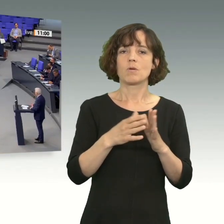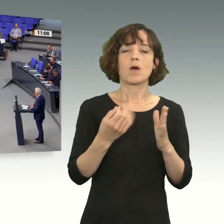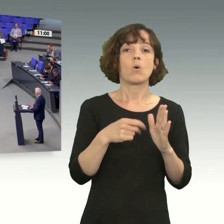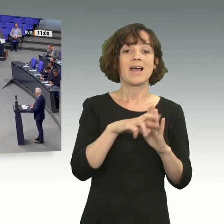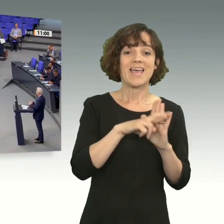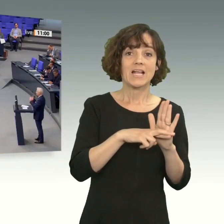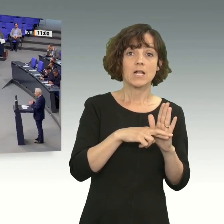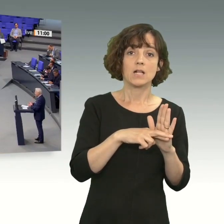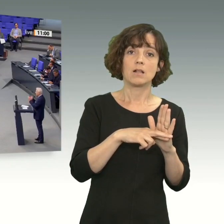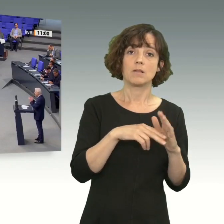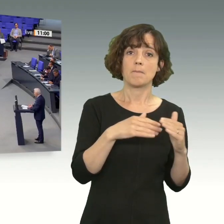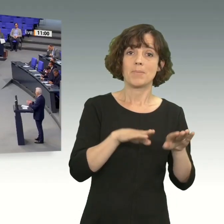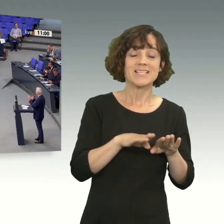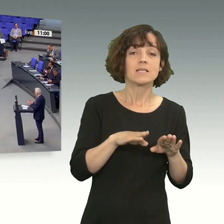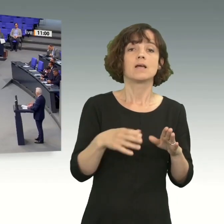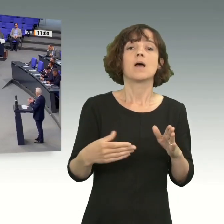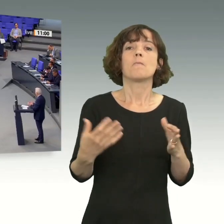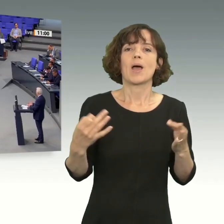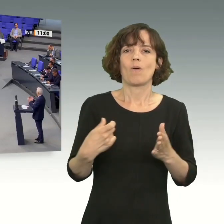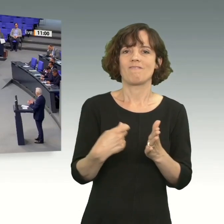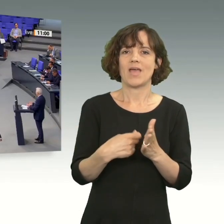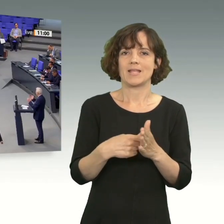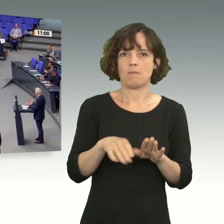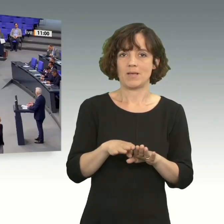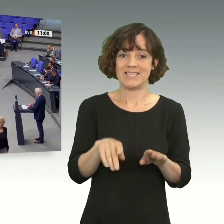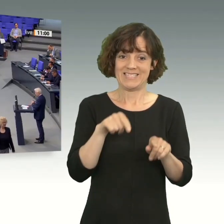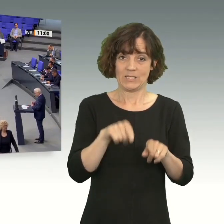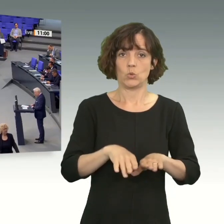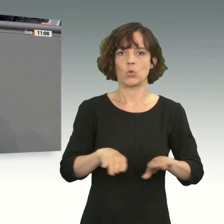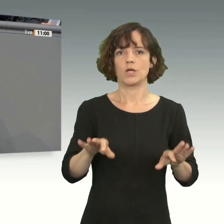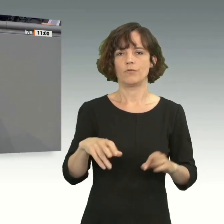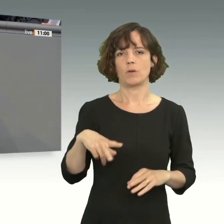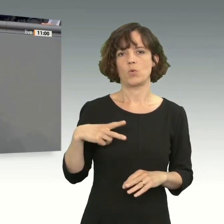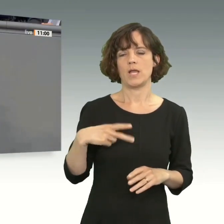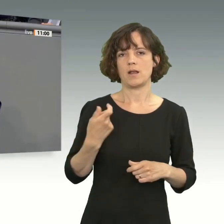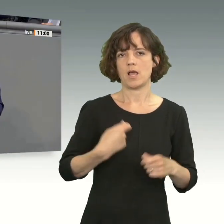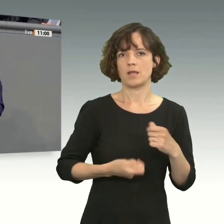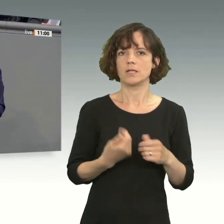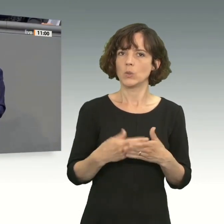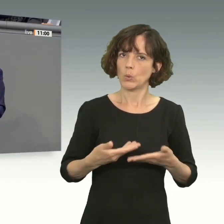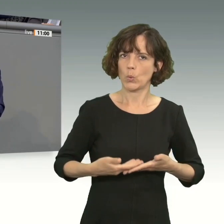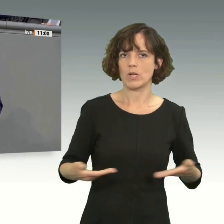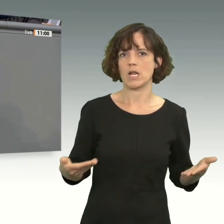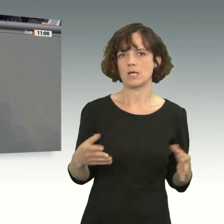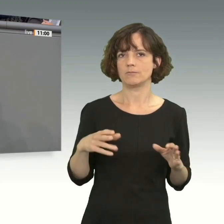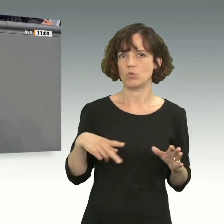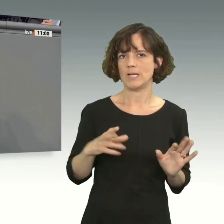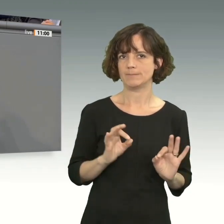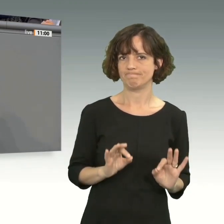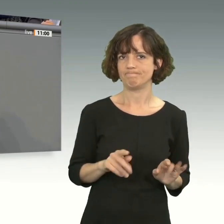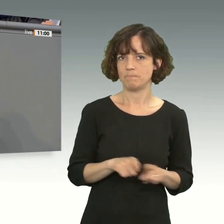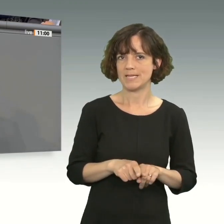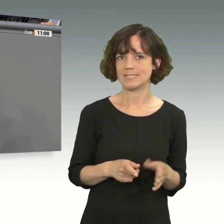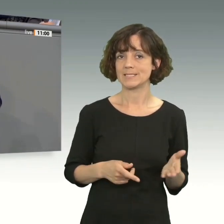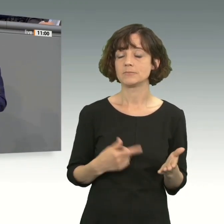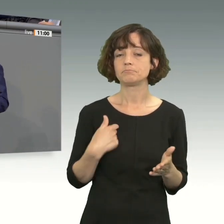wertebasiert sein. Und das ist eine Grundlage für modernen Handel. Das ist die Grundlage für modernen Handel. Und